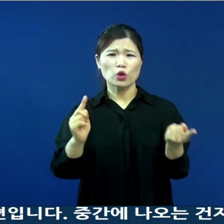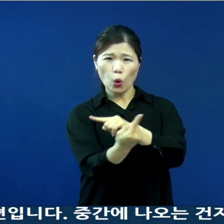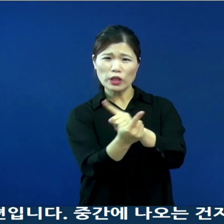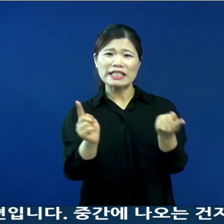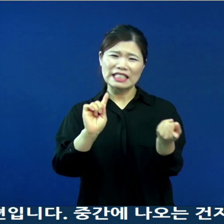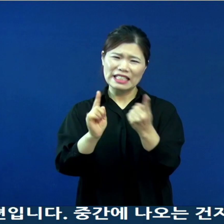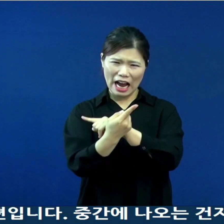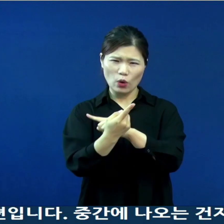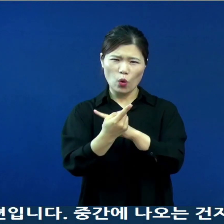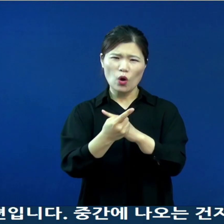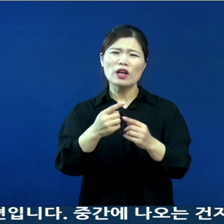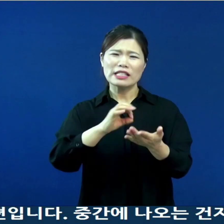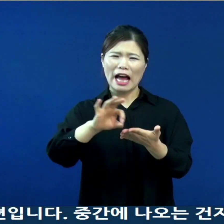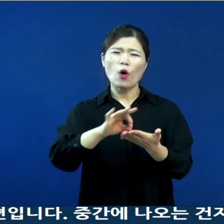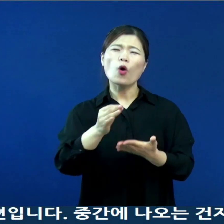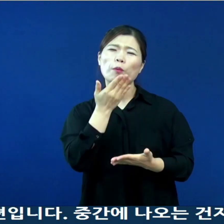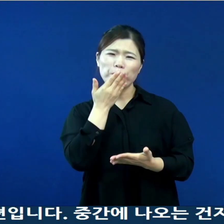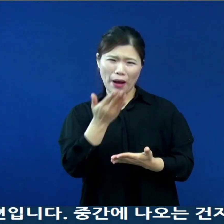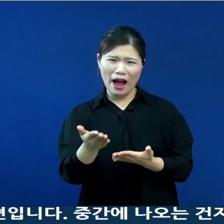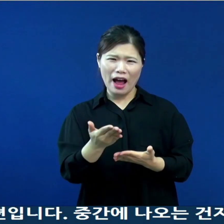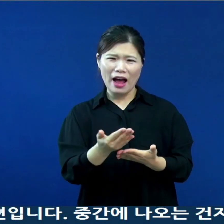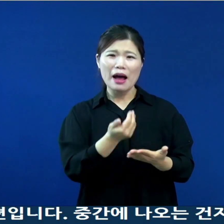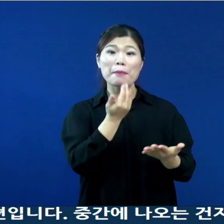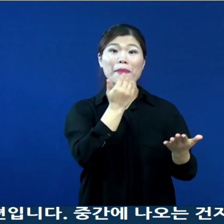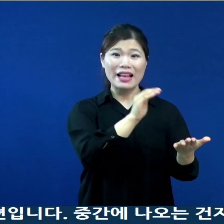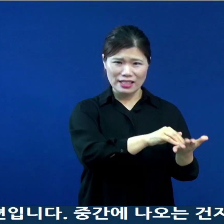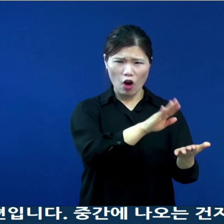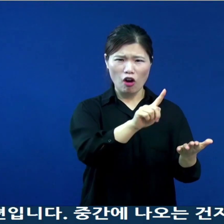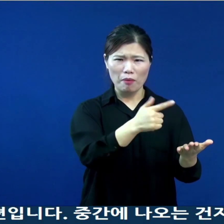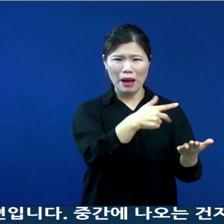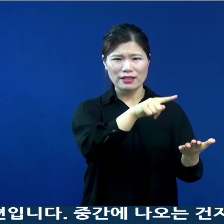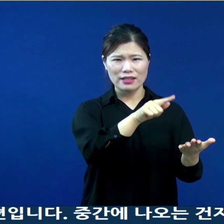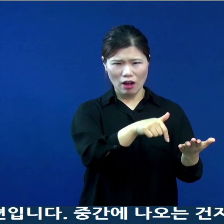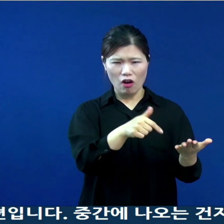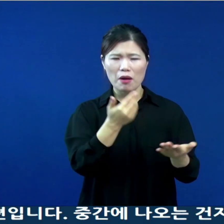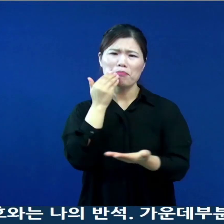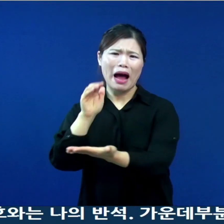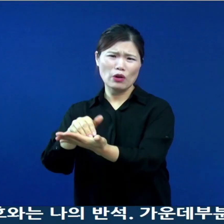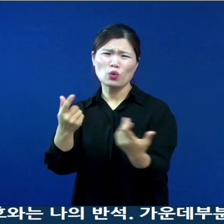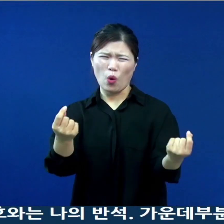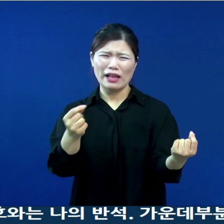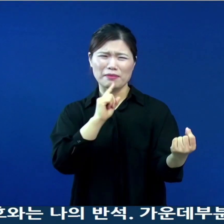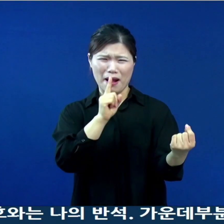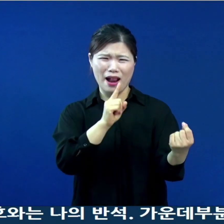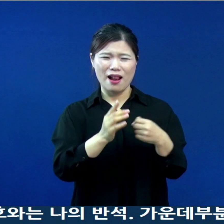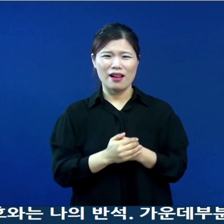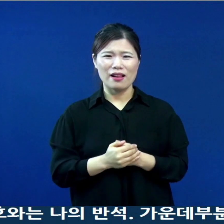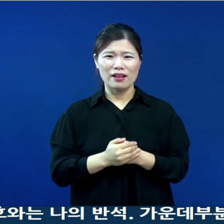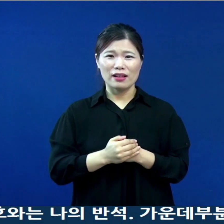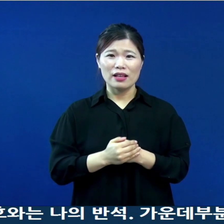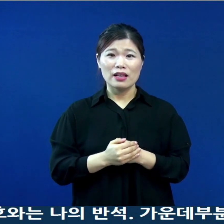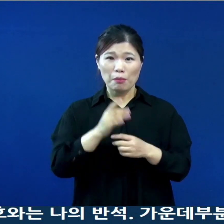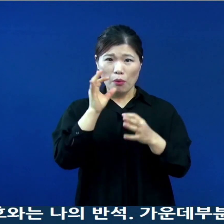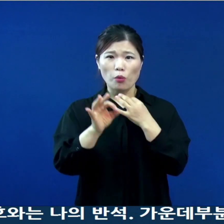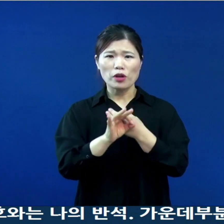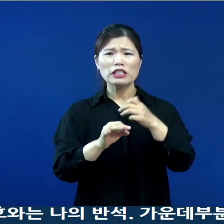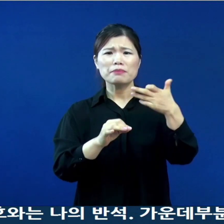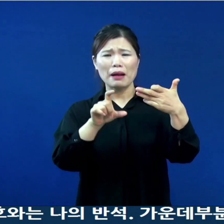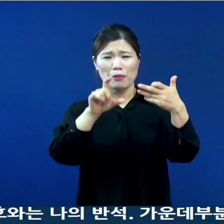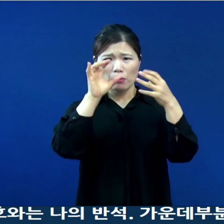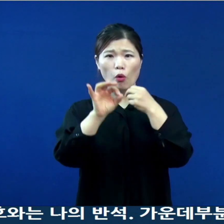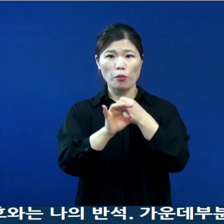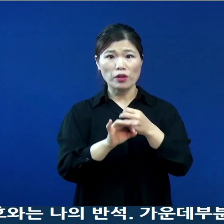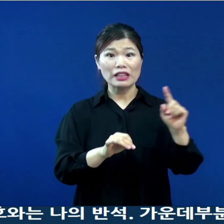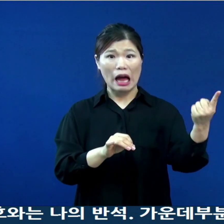바위나 반석이나 같은 말이라고 보면 되고요. 시편 18편을 쭉 읽어가다 보면 이 다윗은 반석이라는